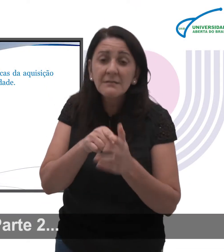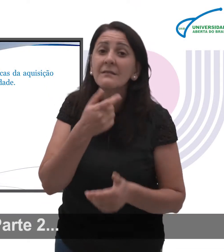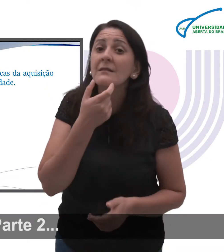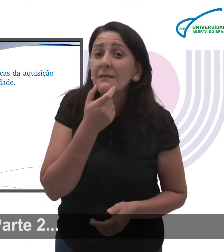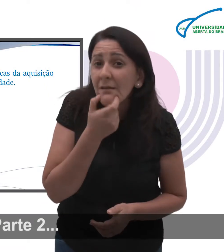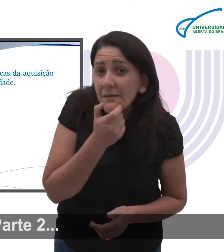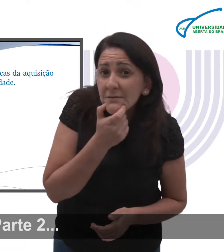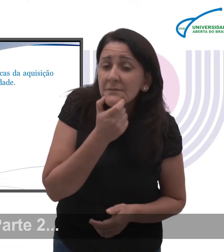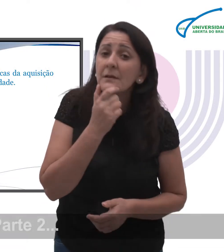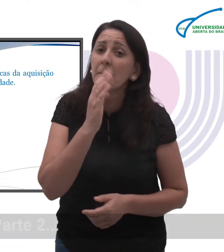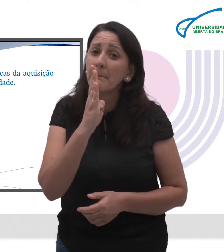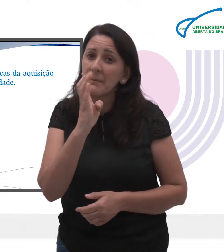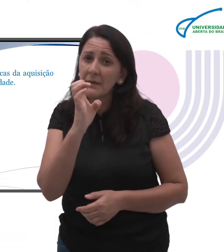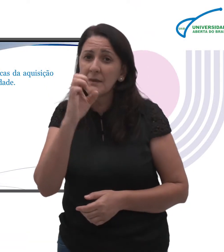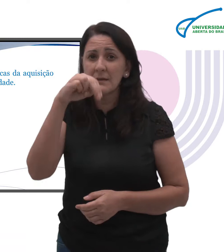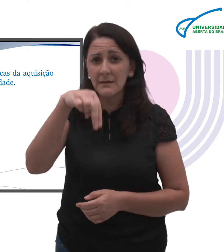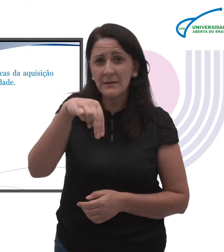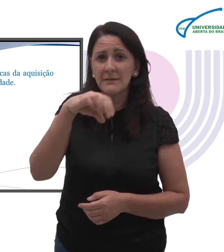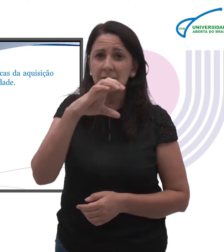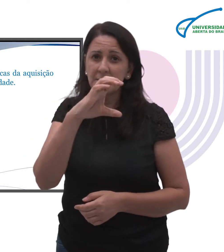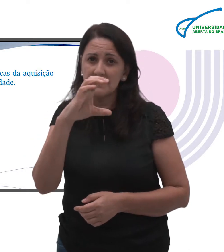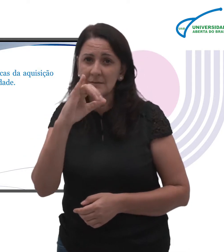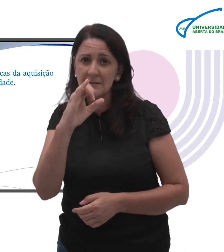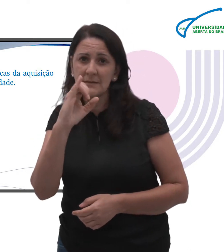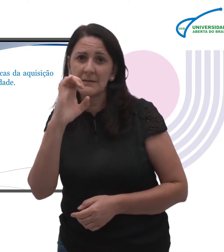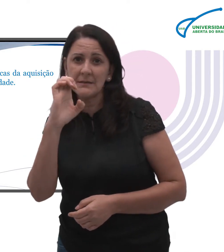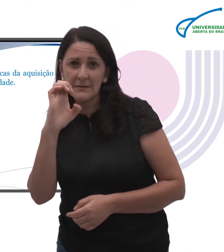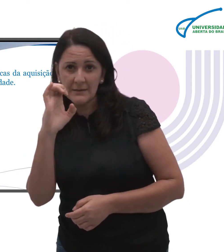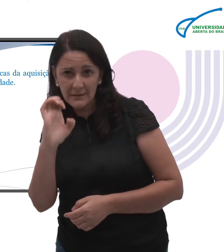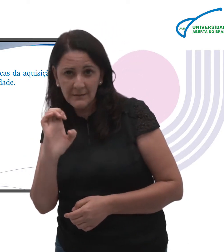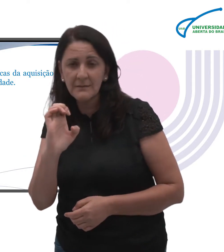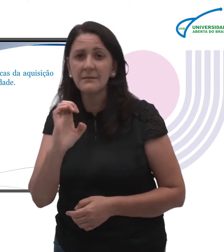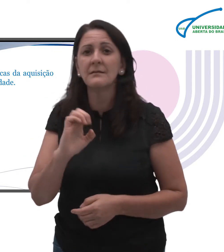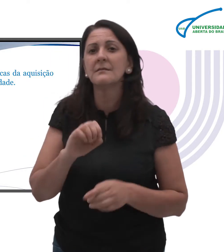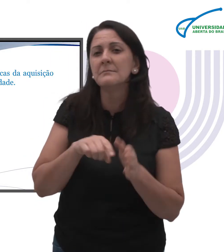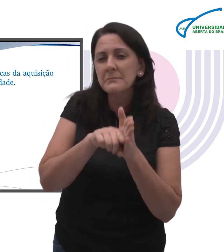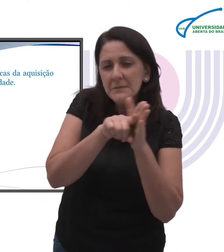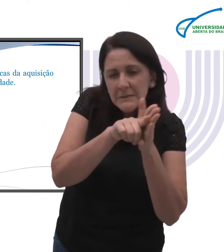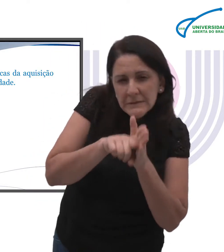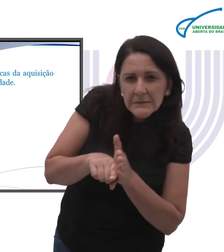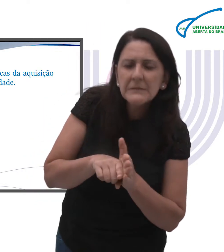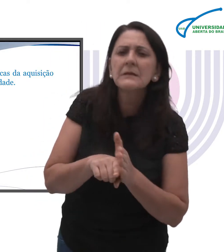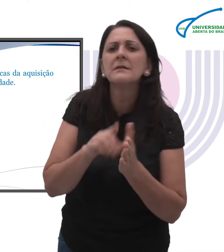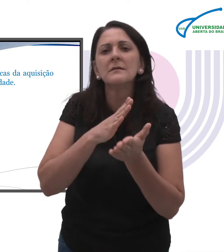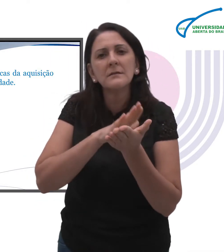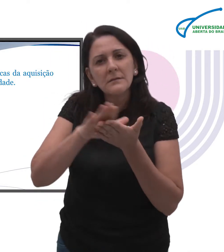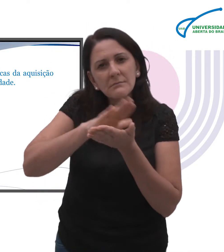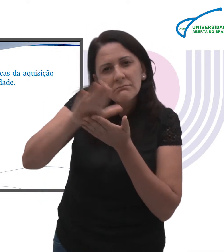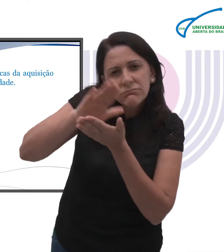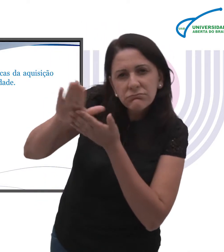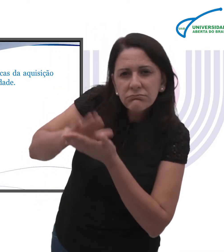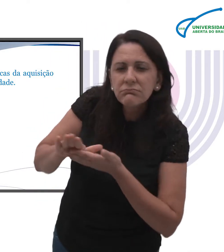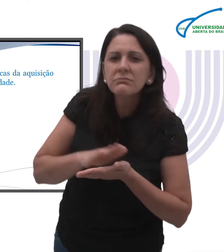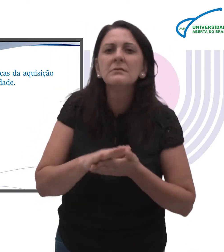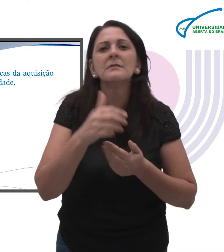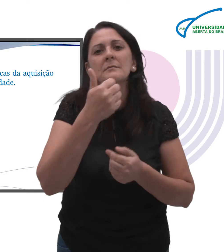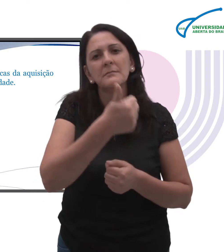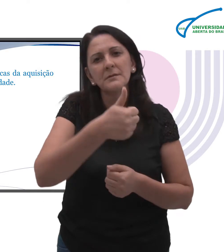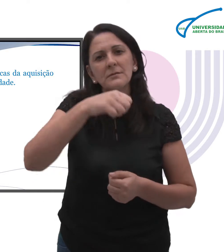A linguista britânica Bence Wall realizou um estudo publicado em 1998, no